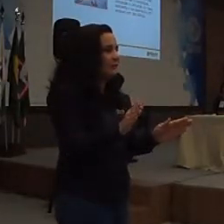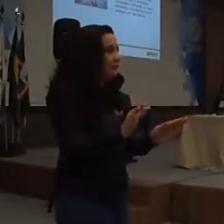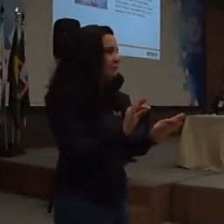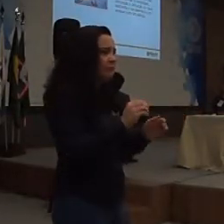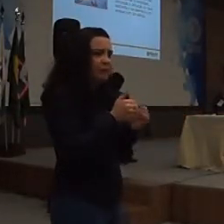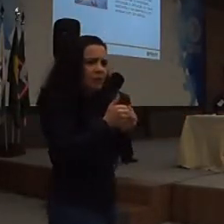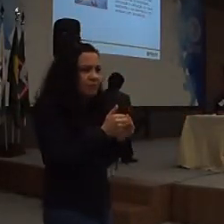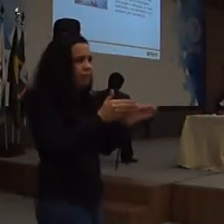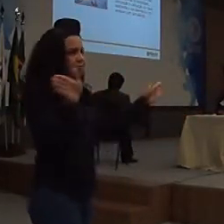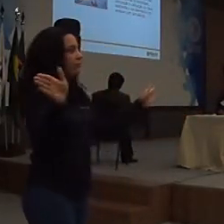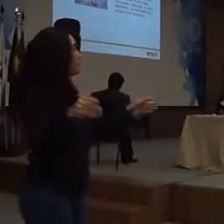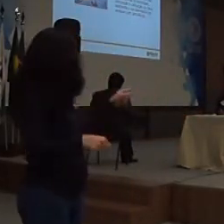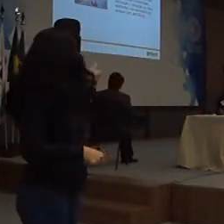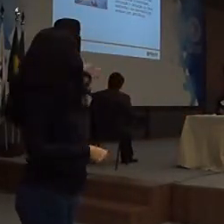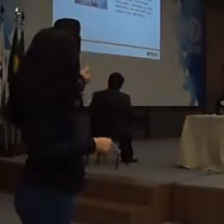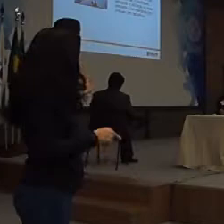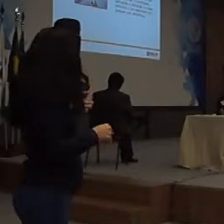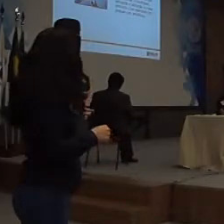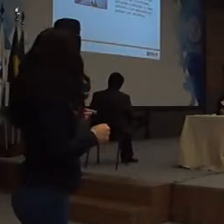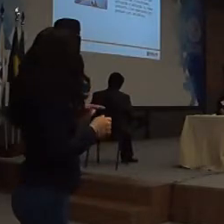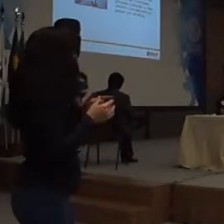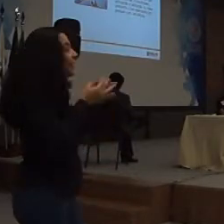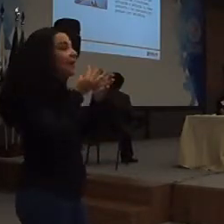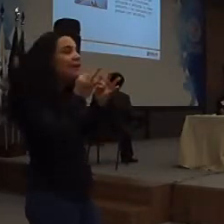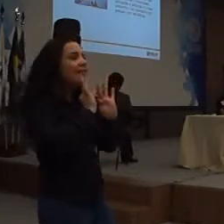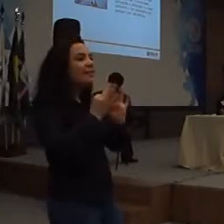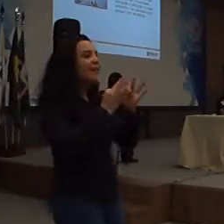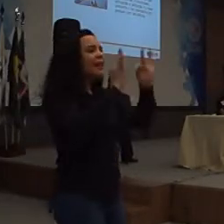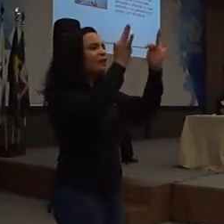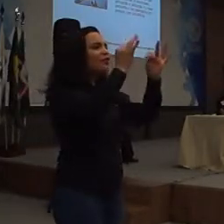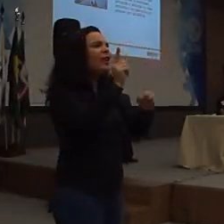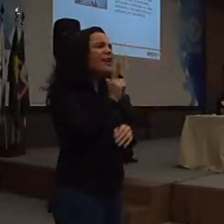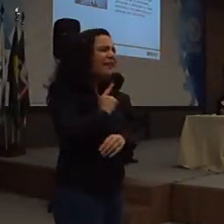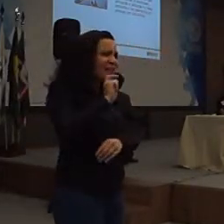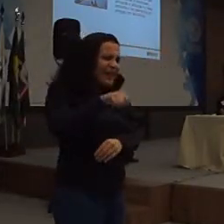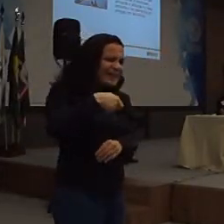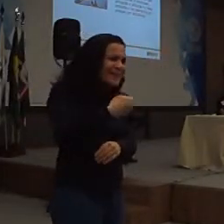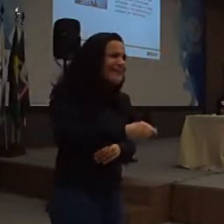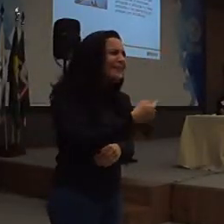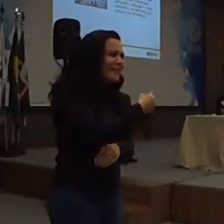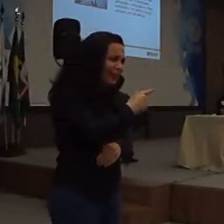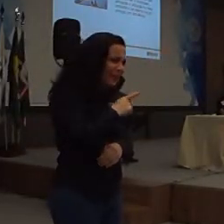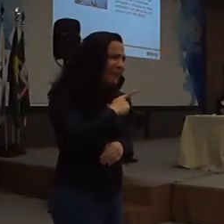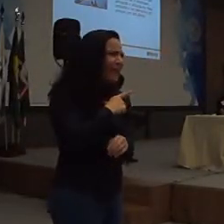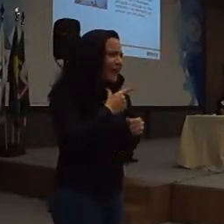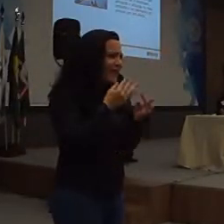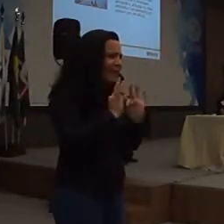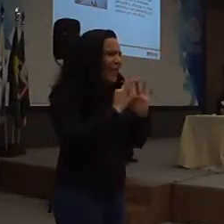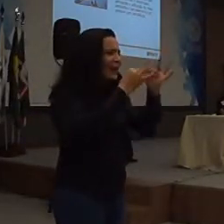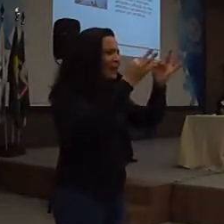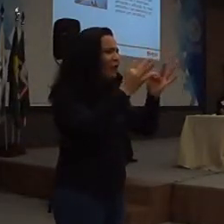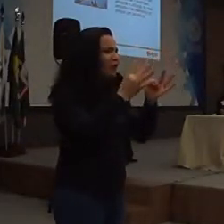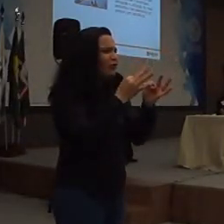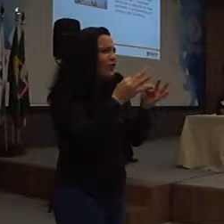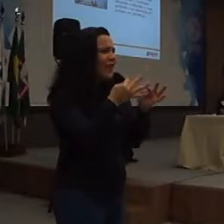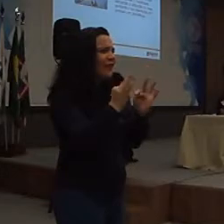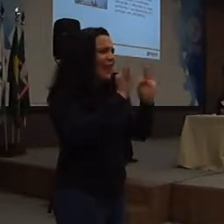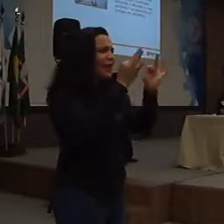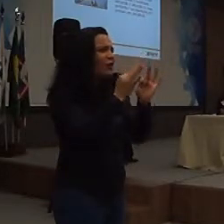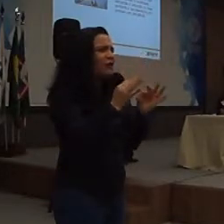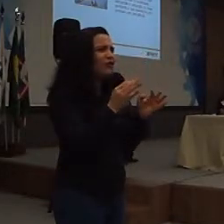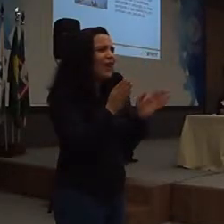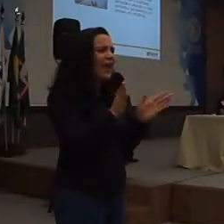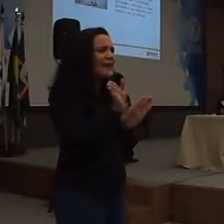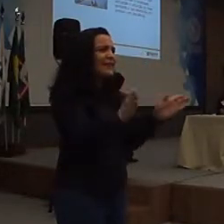Tecnologia assistiva. Isso está ligado à acessibilidade hoje diretamente. Porque nós temos tecnologias,